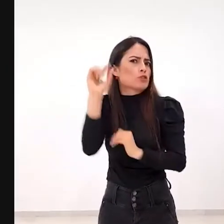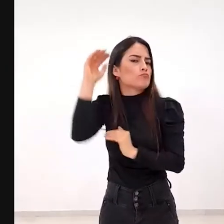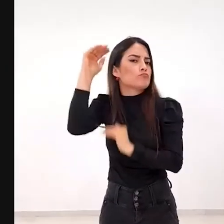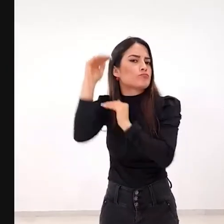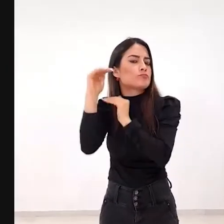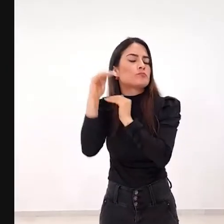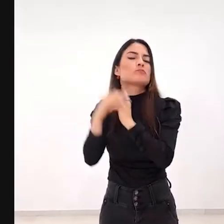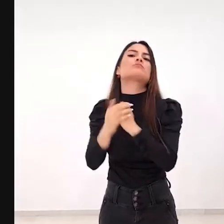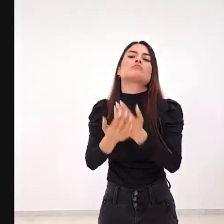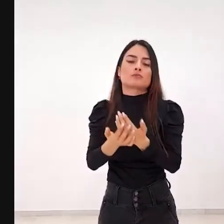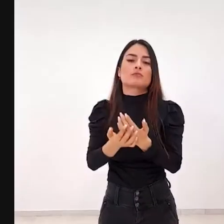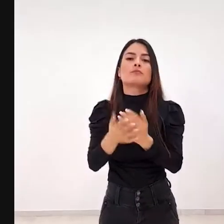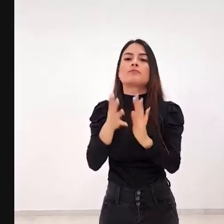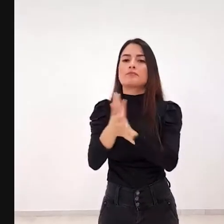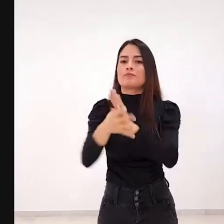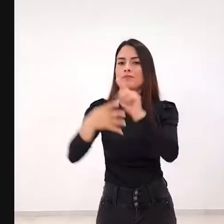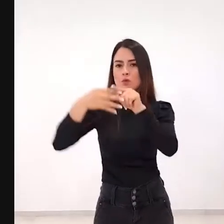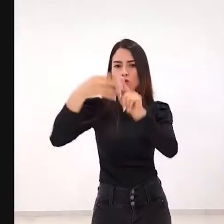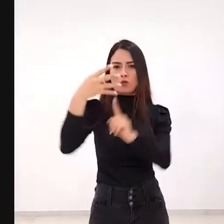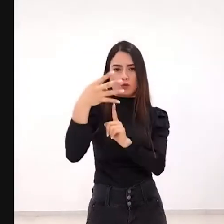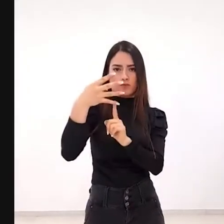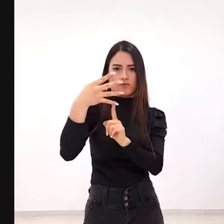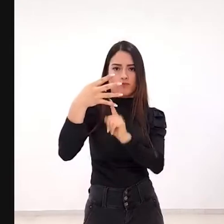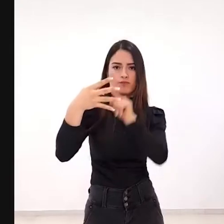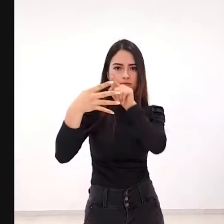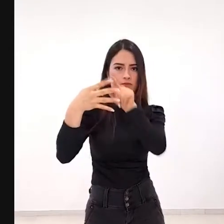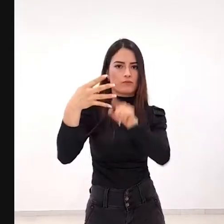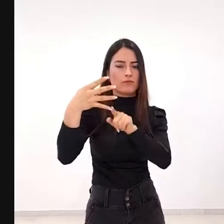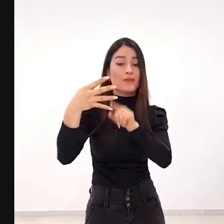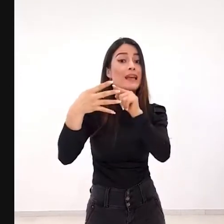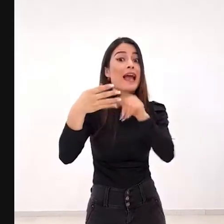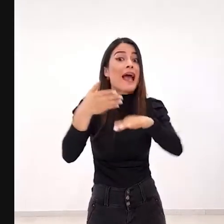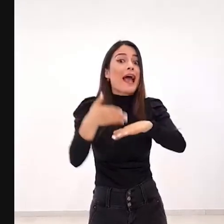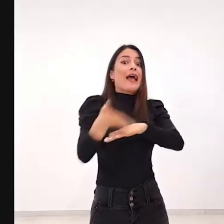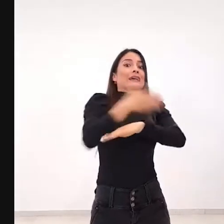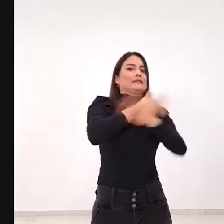a diferencia de la normatividad anterior